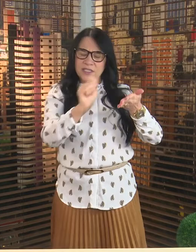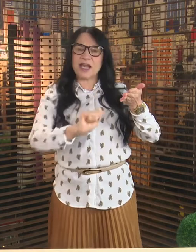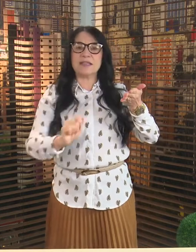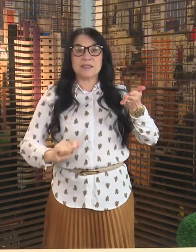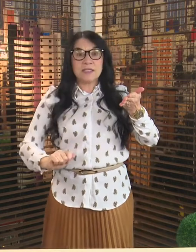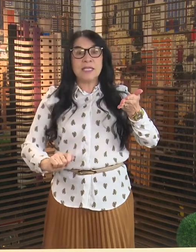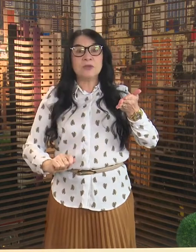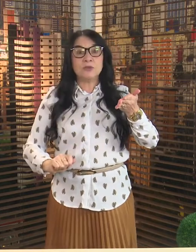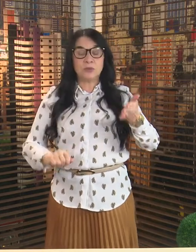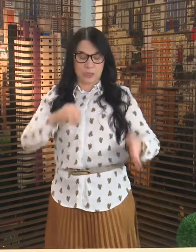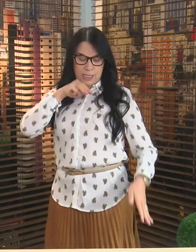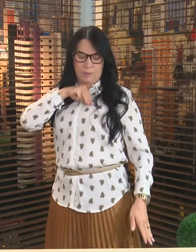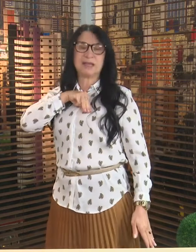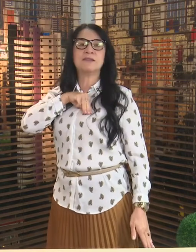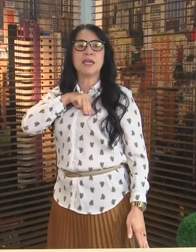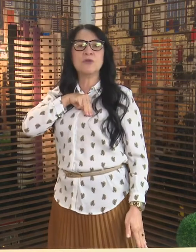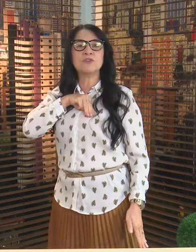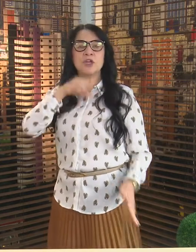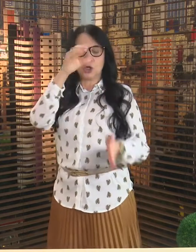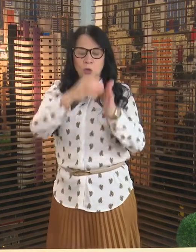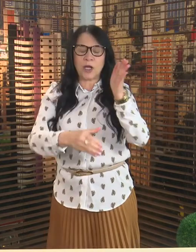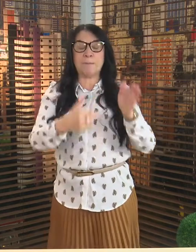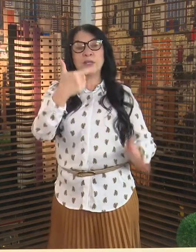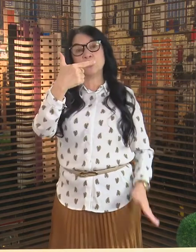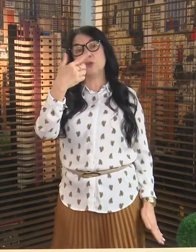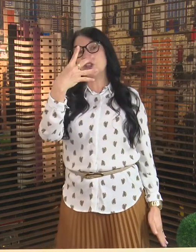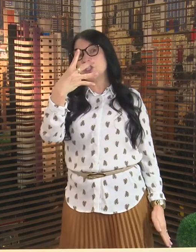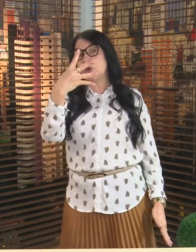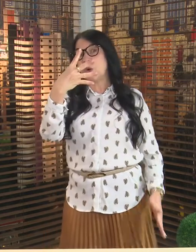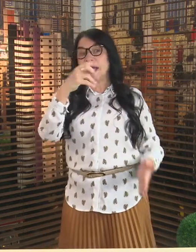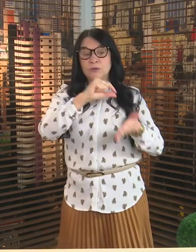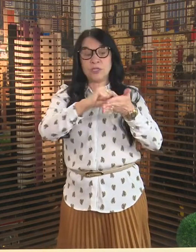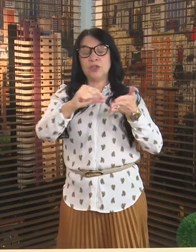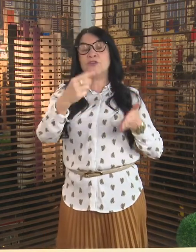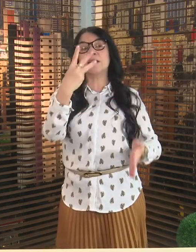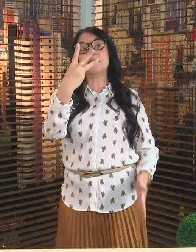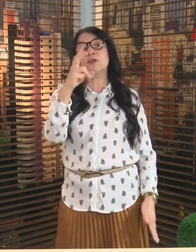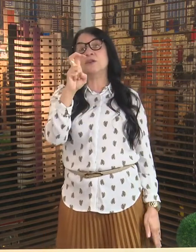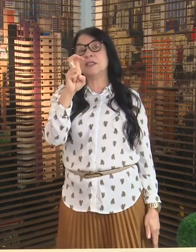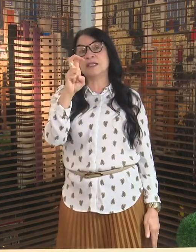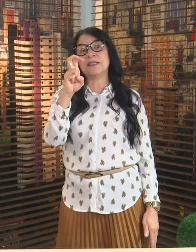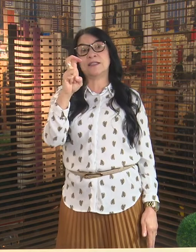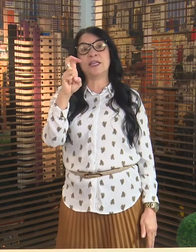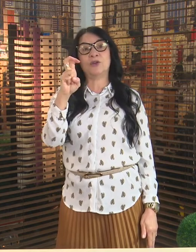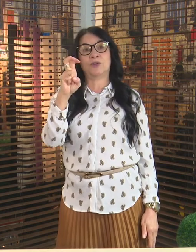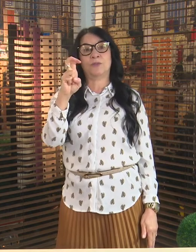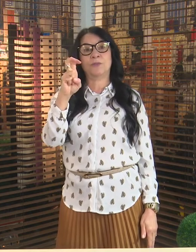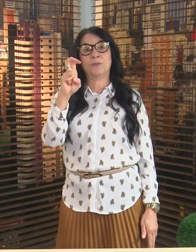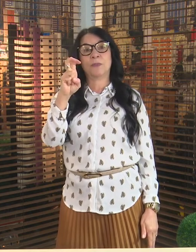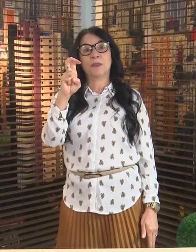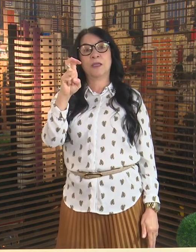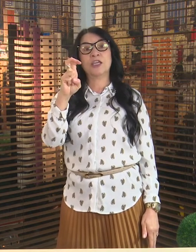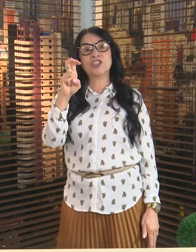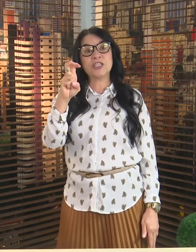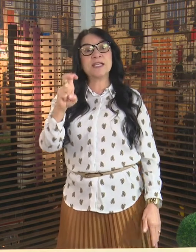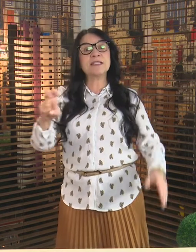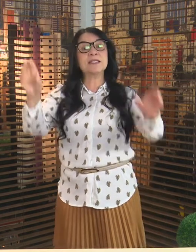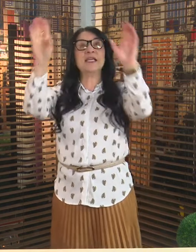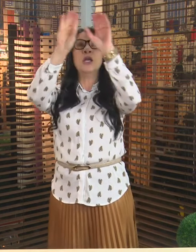está escrito em Mateus, no capítulo 24 e no versículo 35, que diz assim: